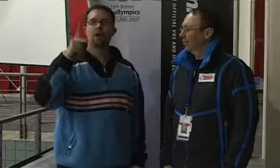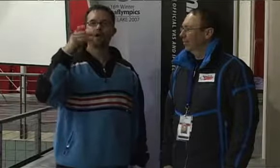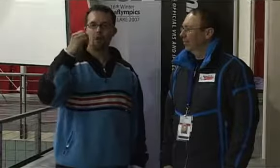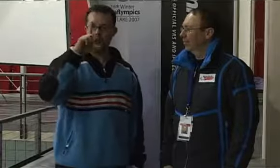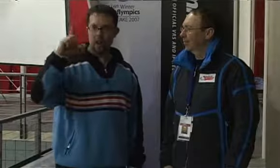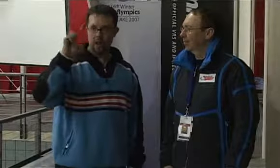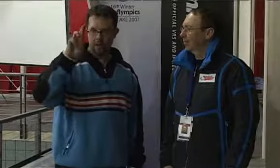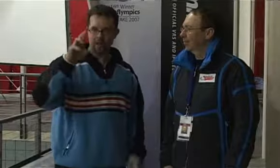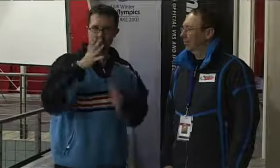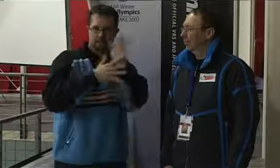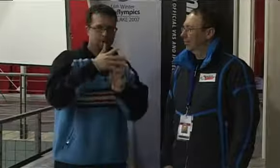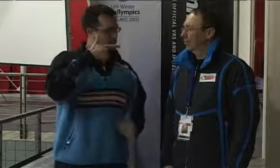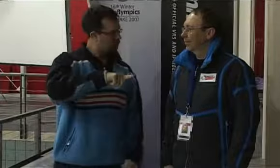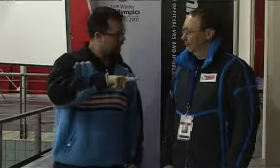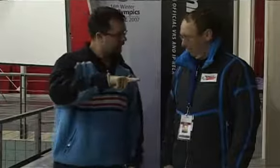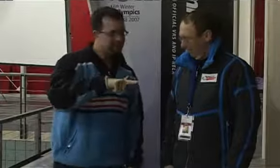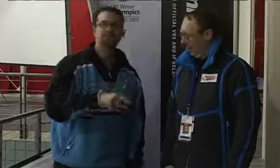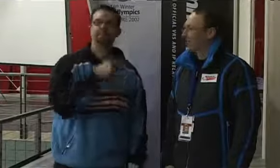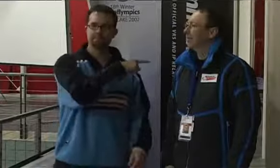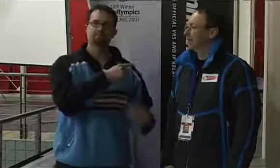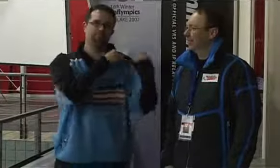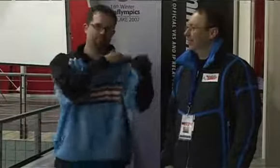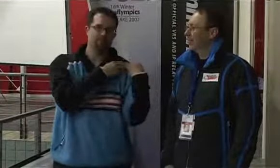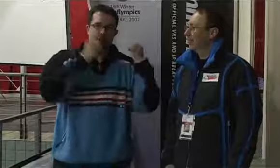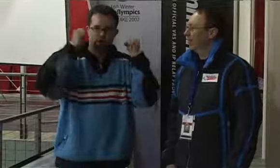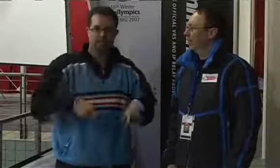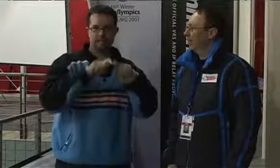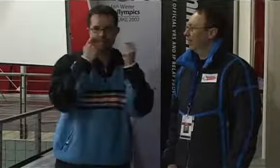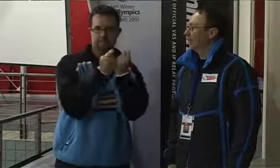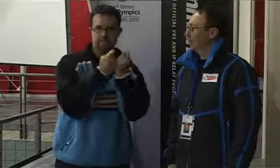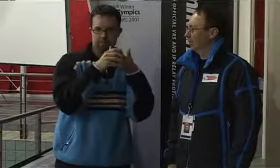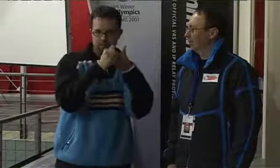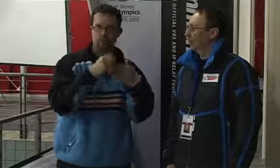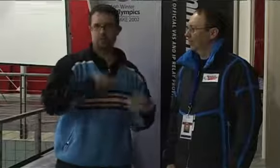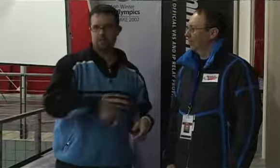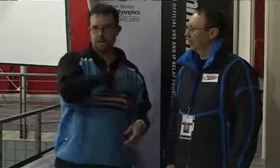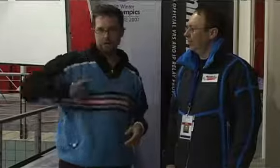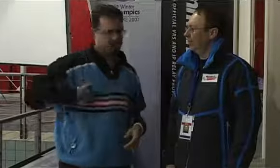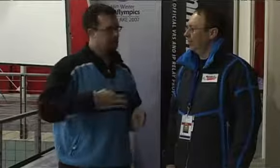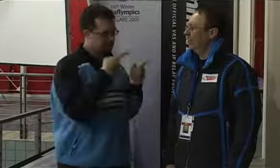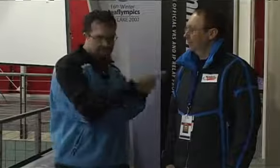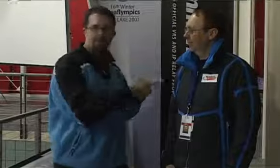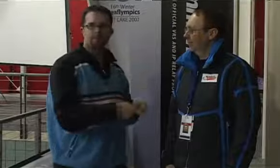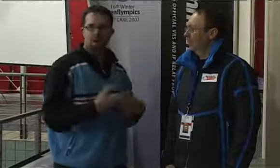Ich stehe hier neben Toni Koller. Toni, du gebärdest dich so. Du bist verantwortlich für das Schweizer